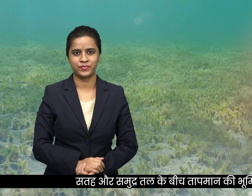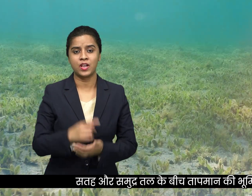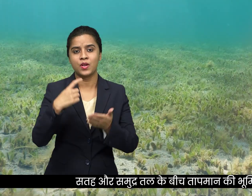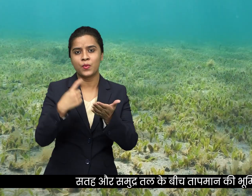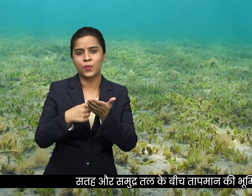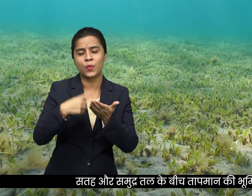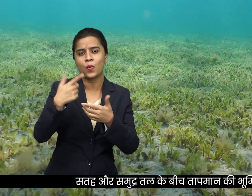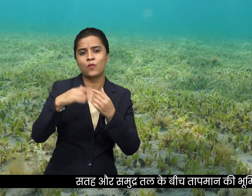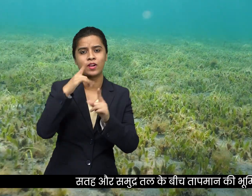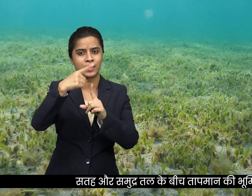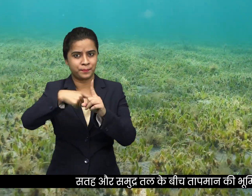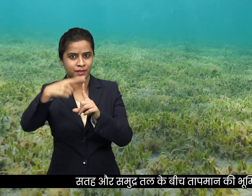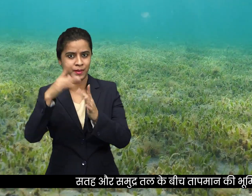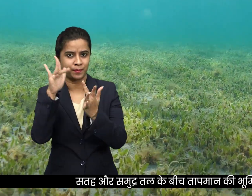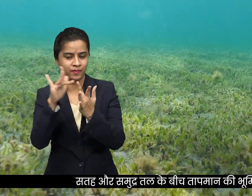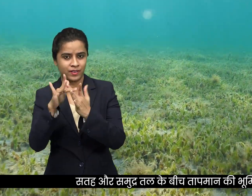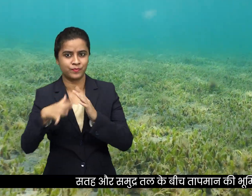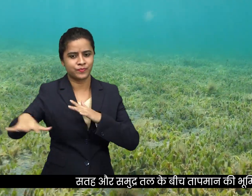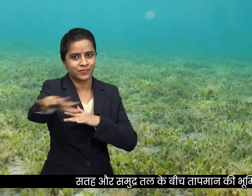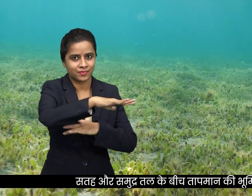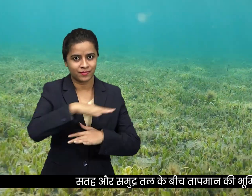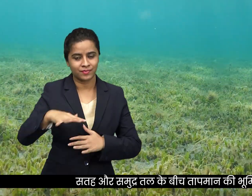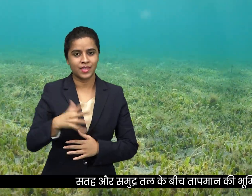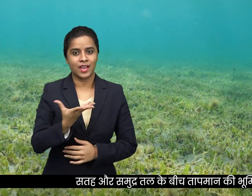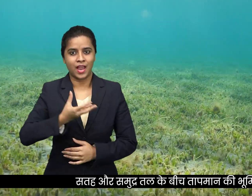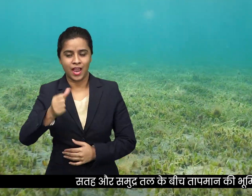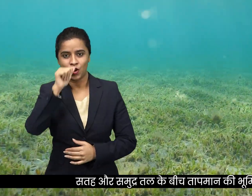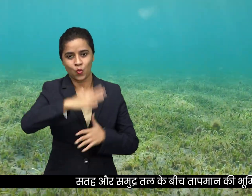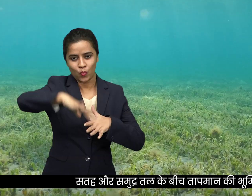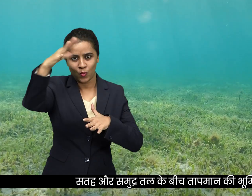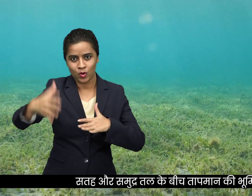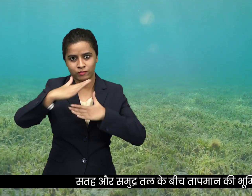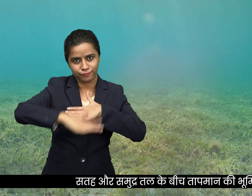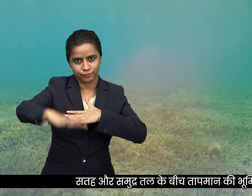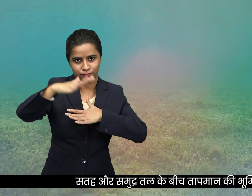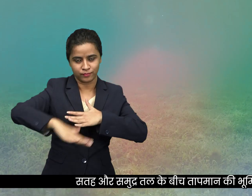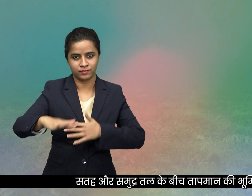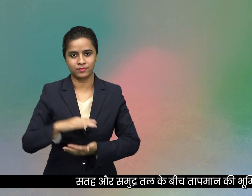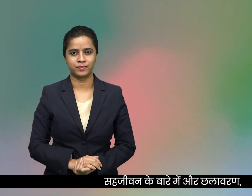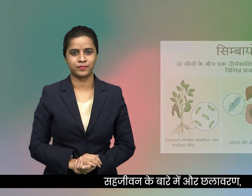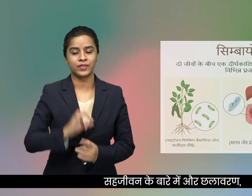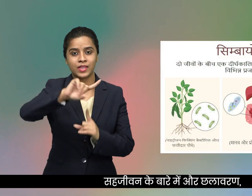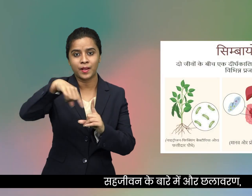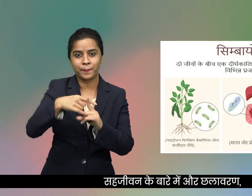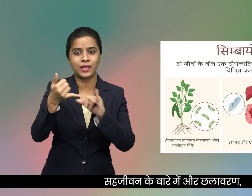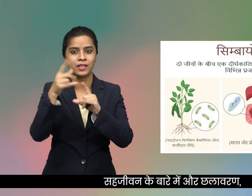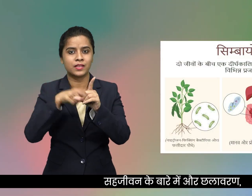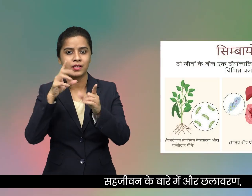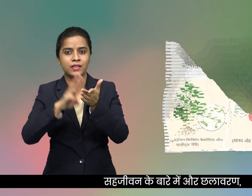दूसरा, सतह और समुद्र तल के बीच तापमान की भूमिका। तीसरा,